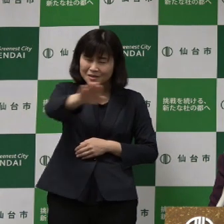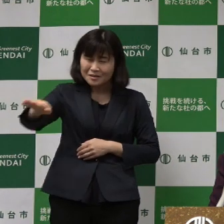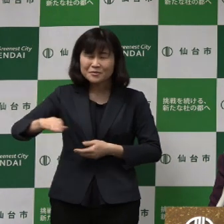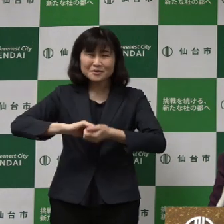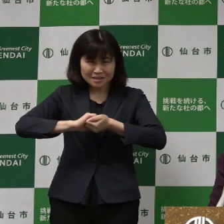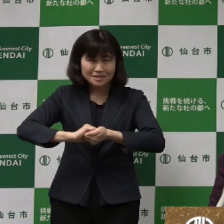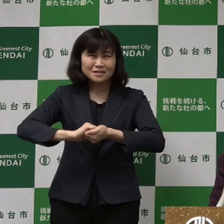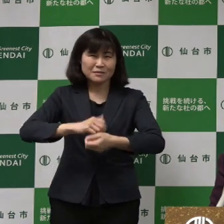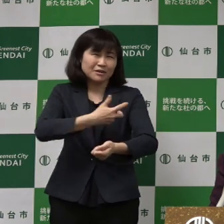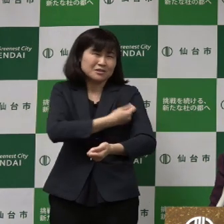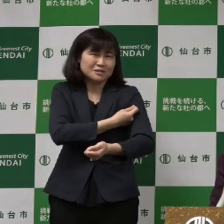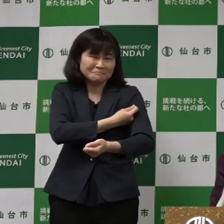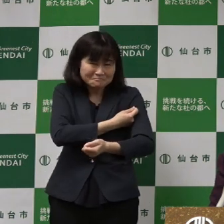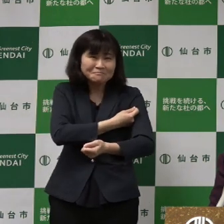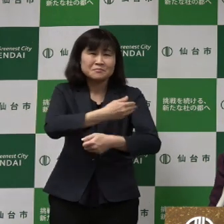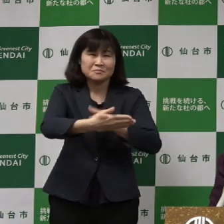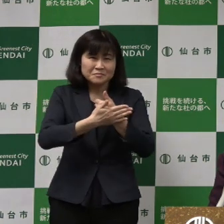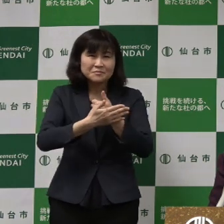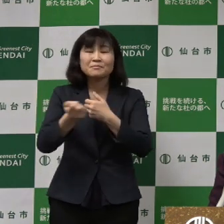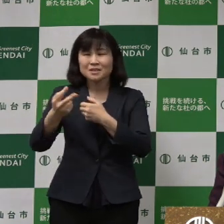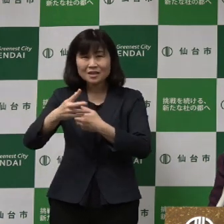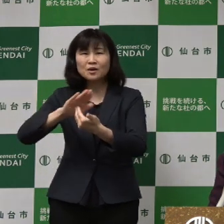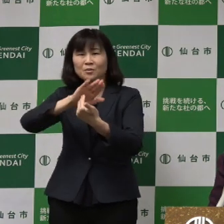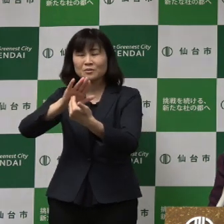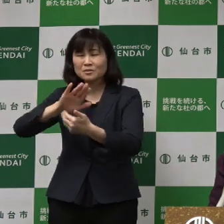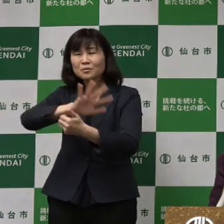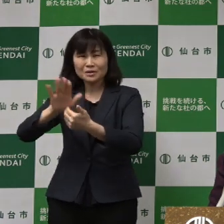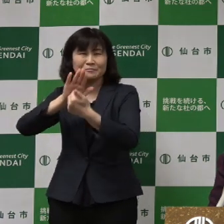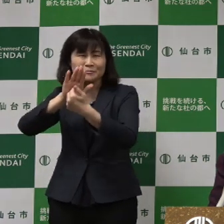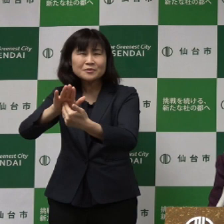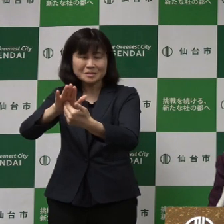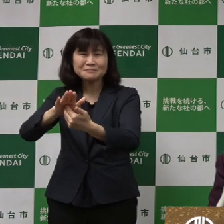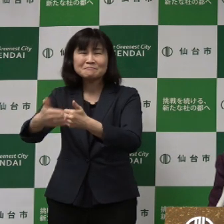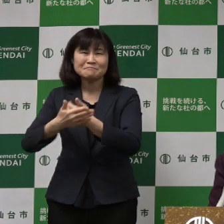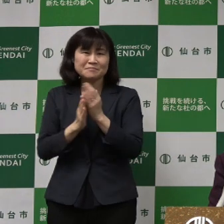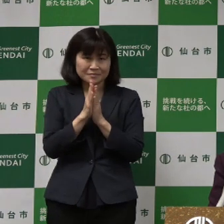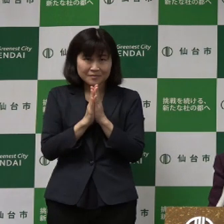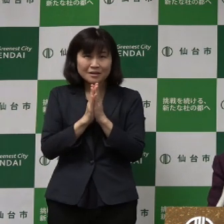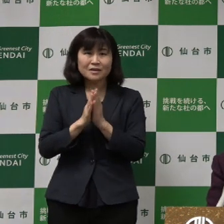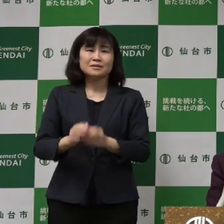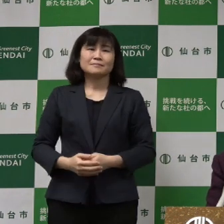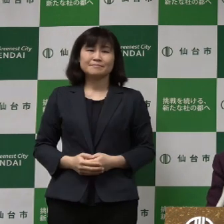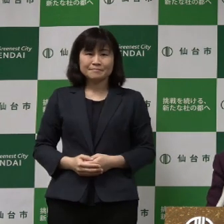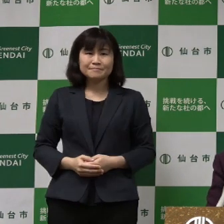含めまして、感染防止対策への引き続きのご理解とご協力をお願いいたします。